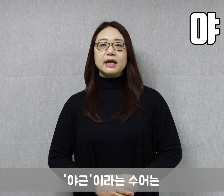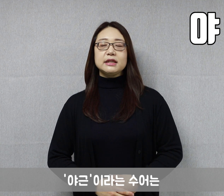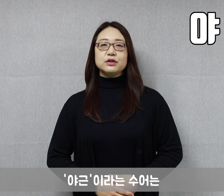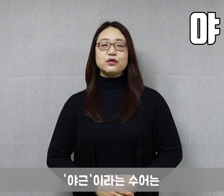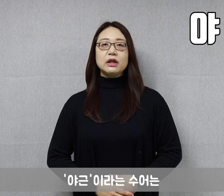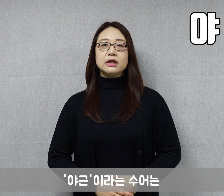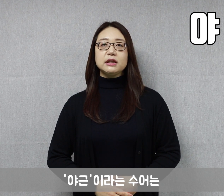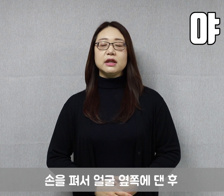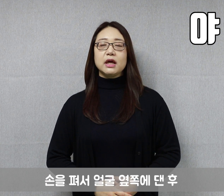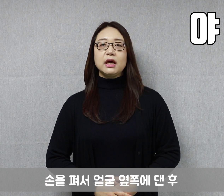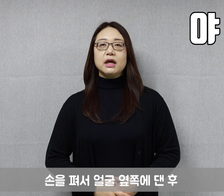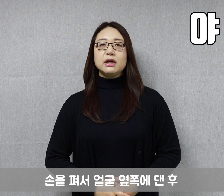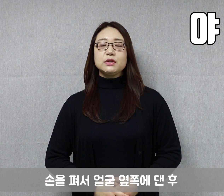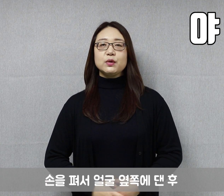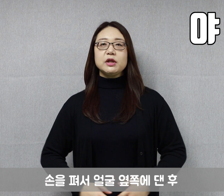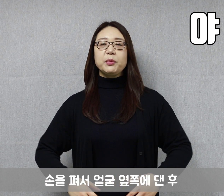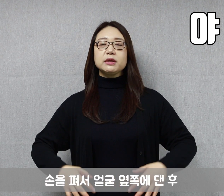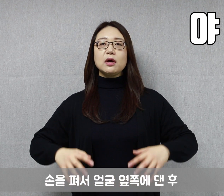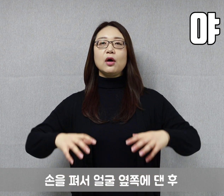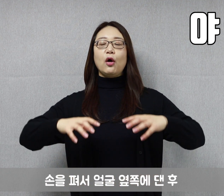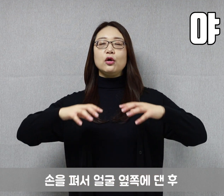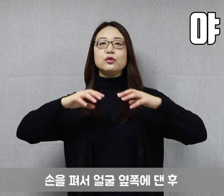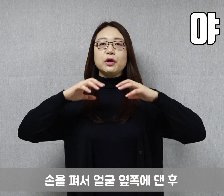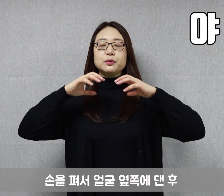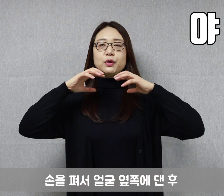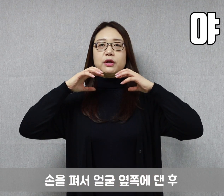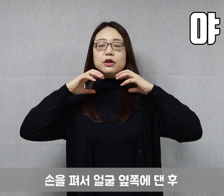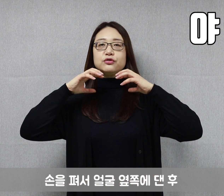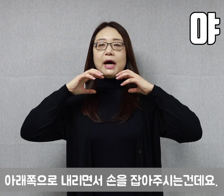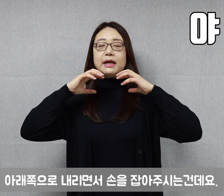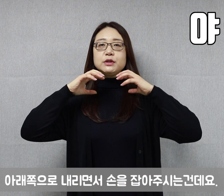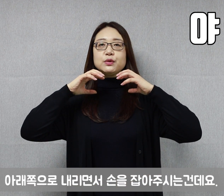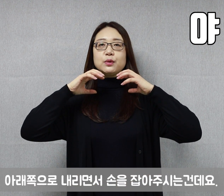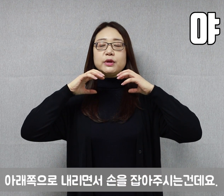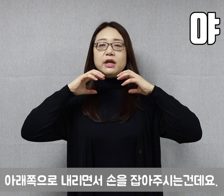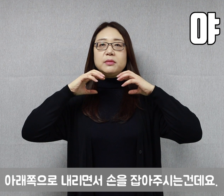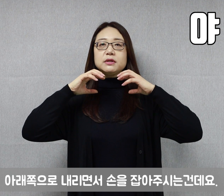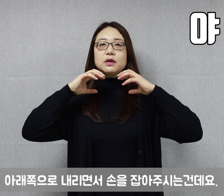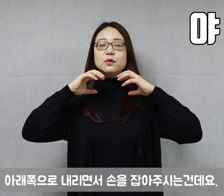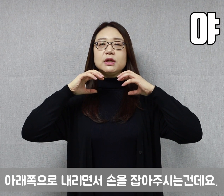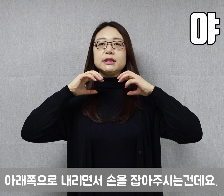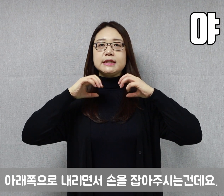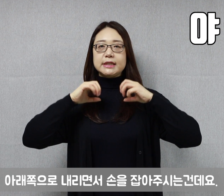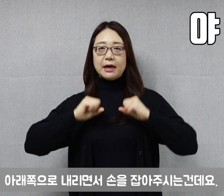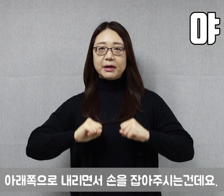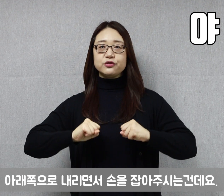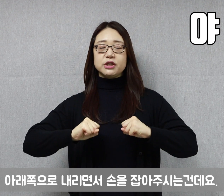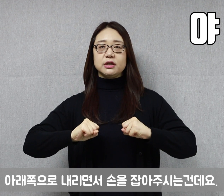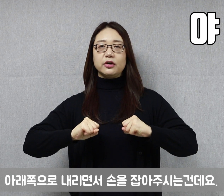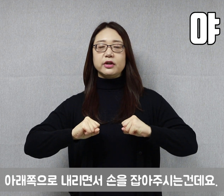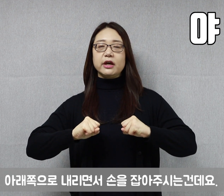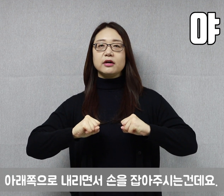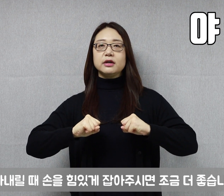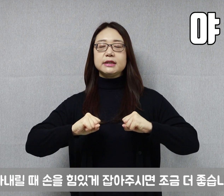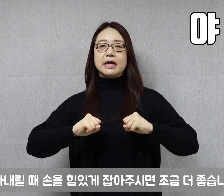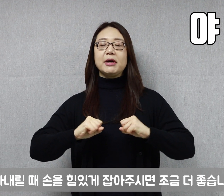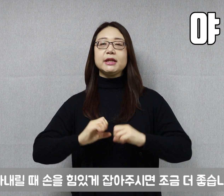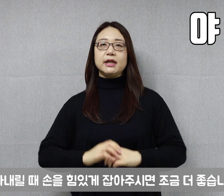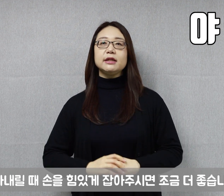야근이라는 수어는 손을 펴서 얼굴 옆쪽에 댄 후 아래쪽으로 내리면서 손을 잡아주시는 건데요. 잡아 내릴